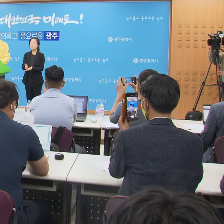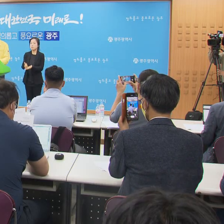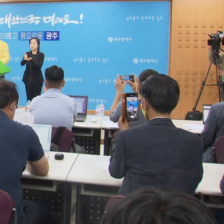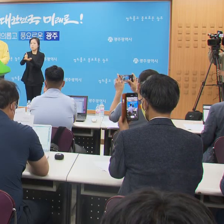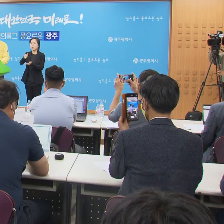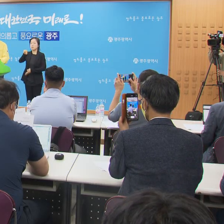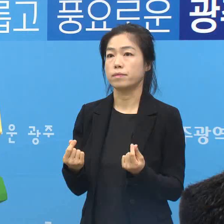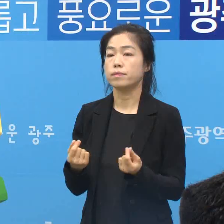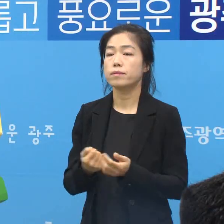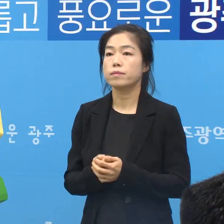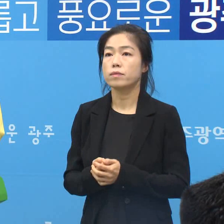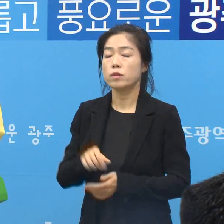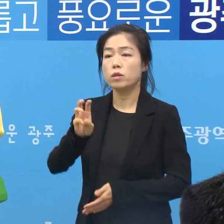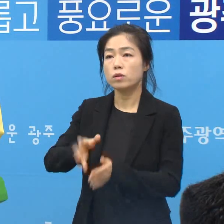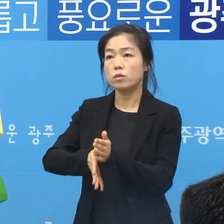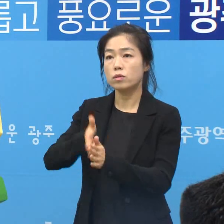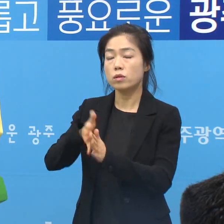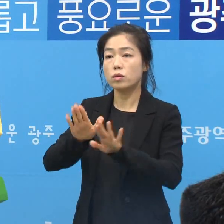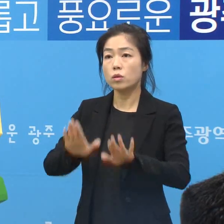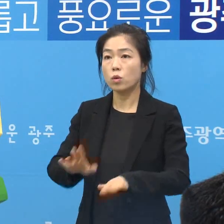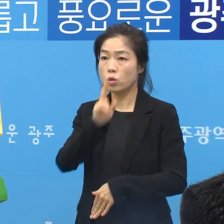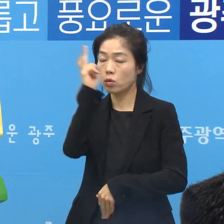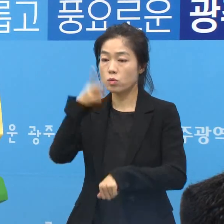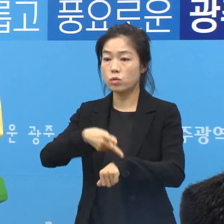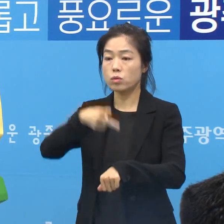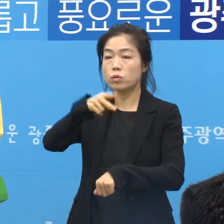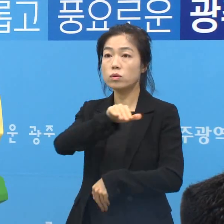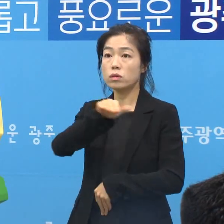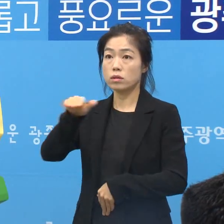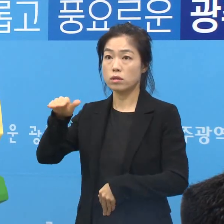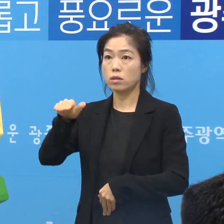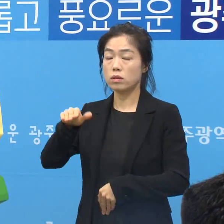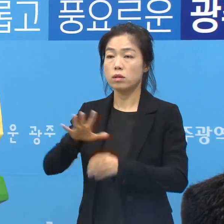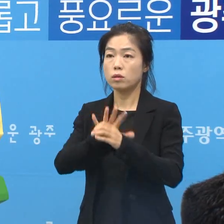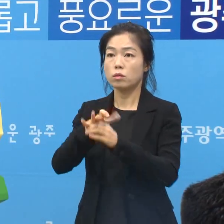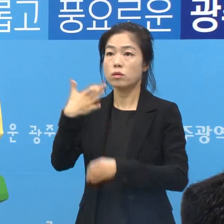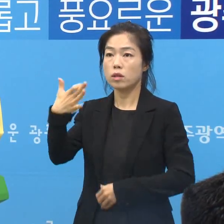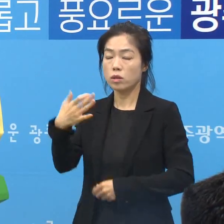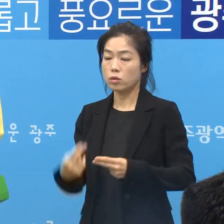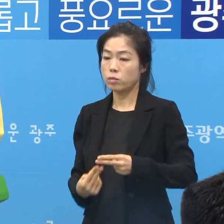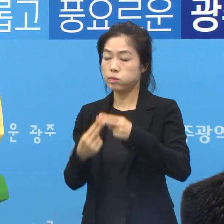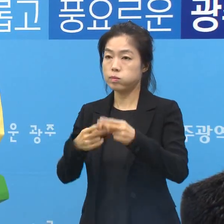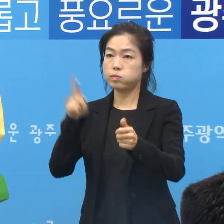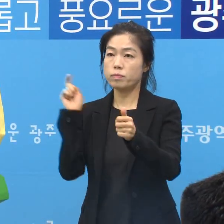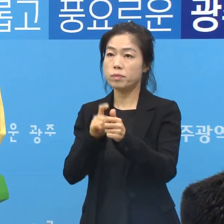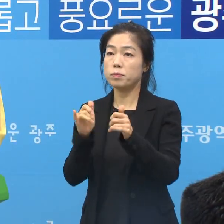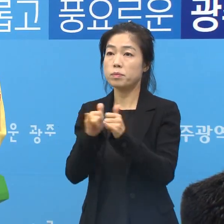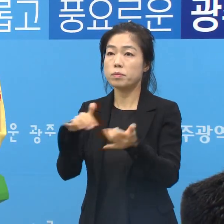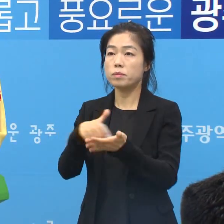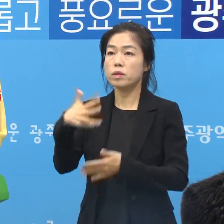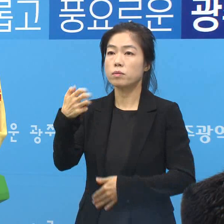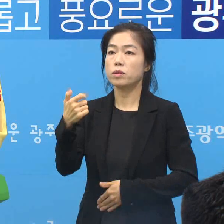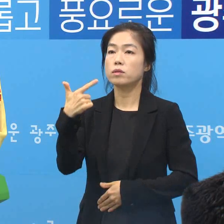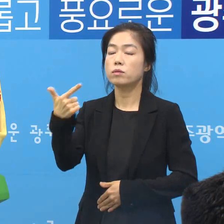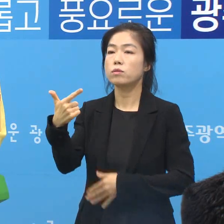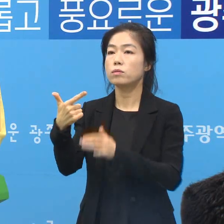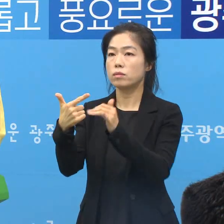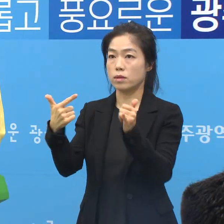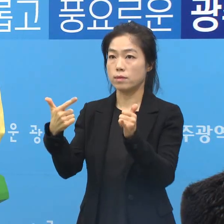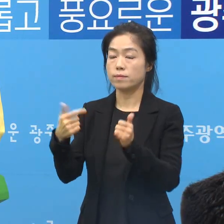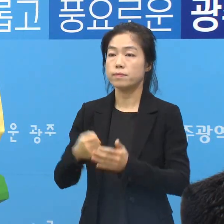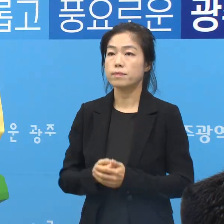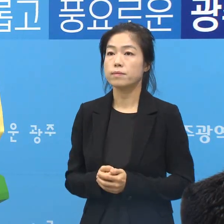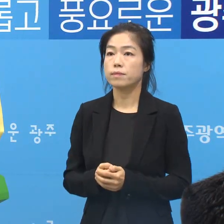존경하는 시민 여러분, 우리 시는 오늘 오후 2시 현재 코로나19 누적 확진자가